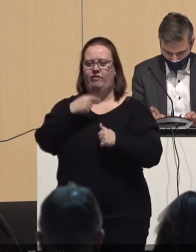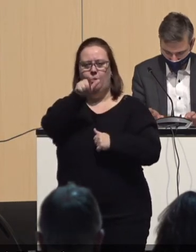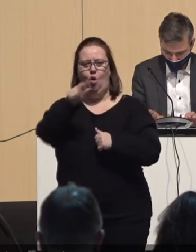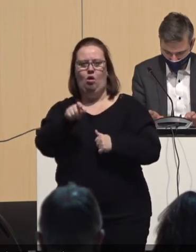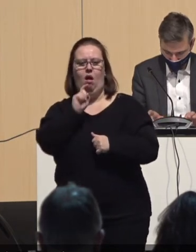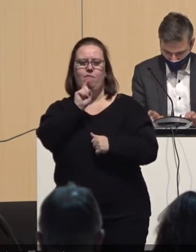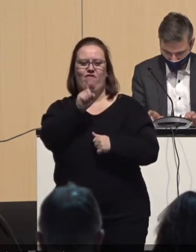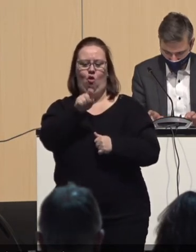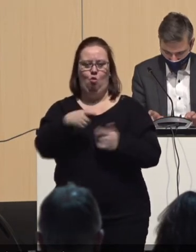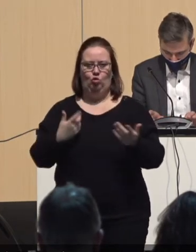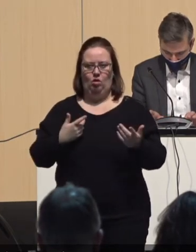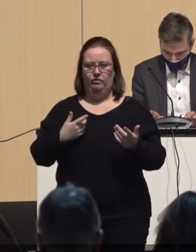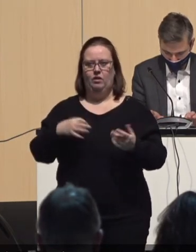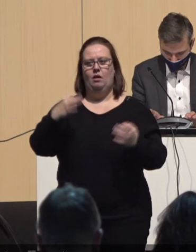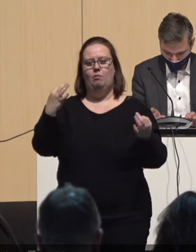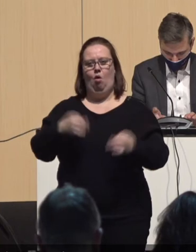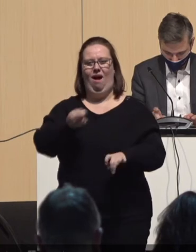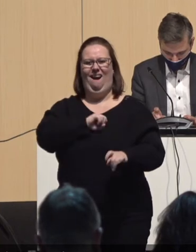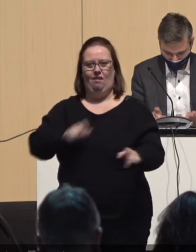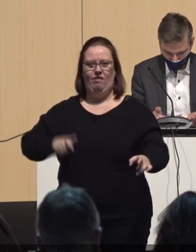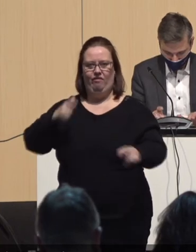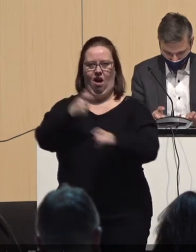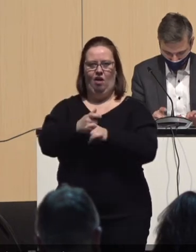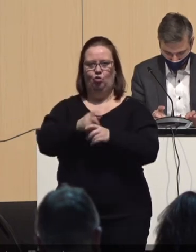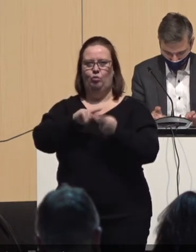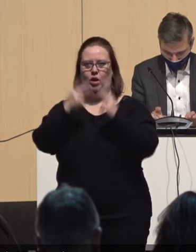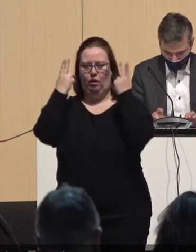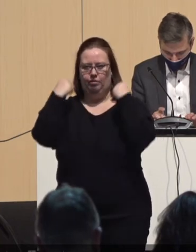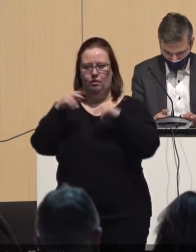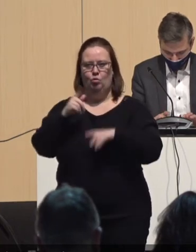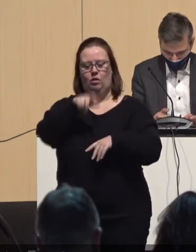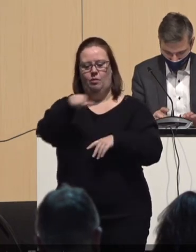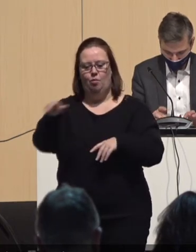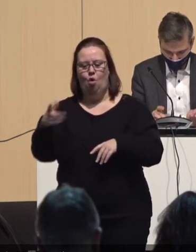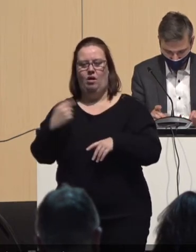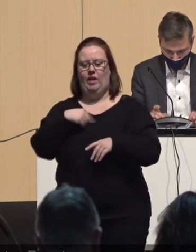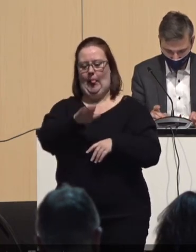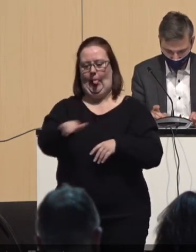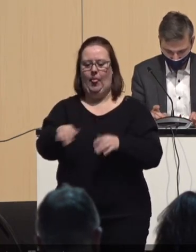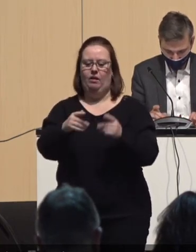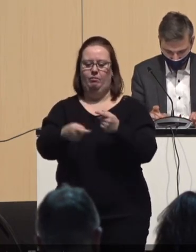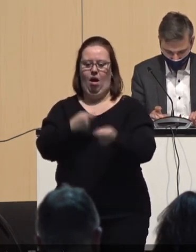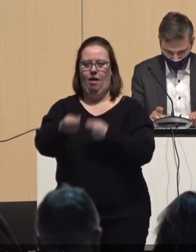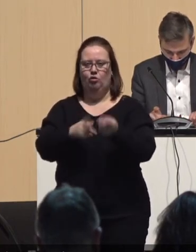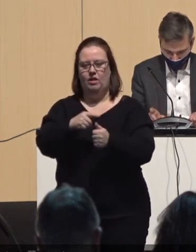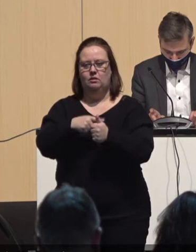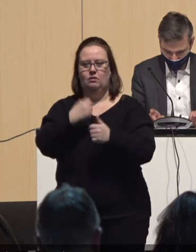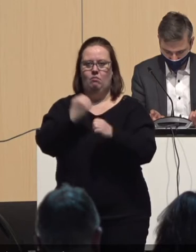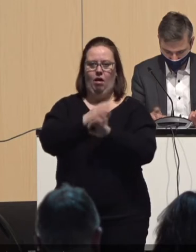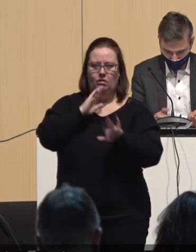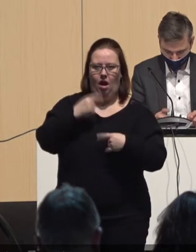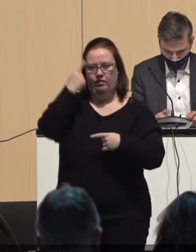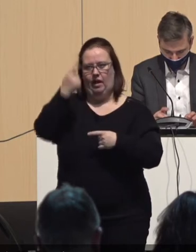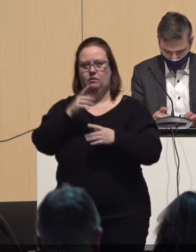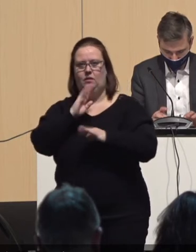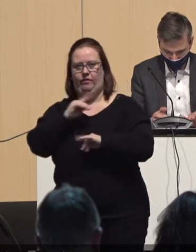Bürger. Wir brauchen Eigenverantwortung und keine Politnannies, die den Bürger wie Kleinkinder behandeln und ihnen sagen, was er zu tun, zu denken und